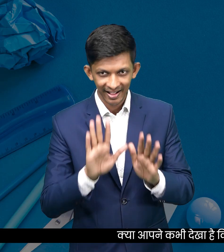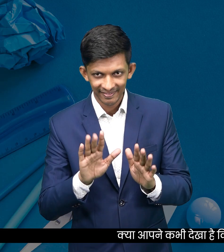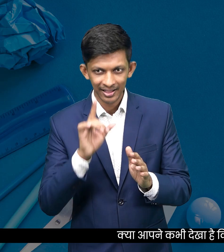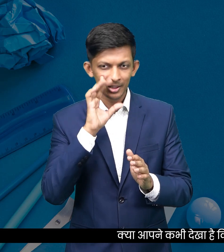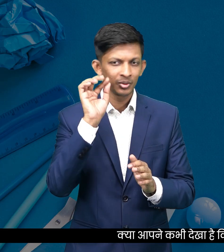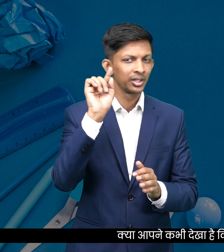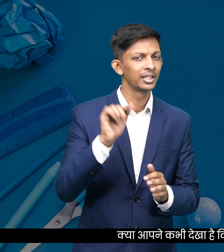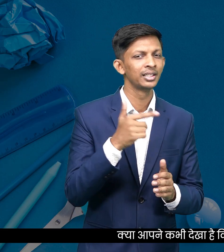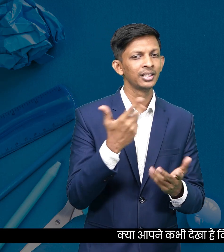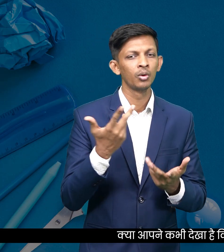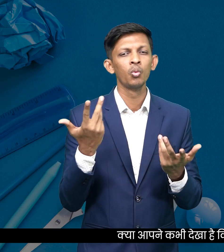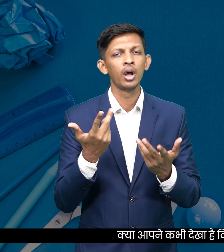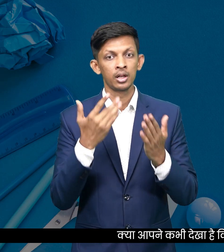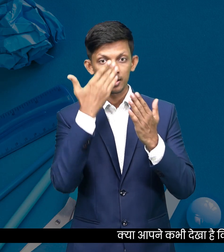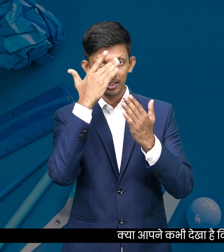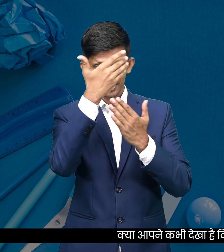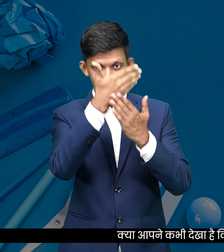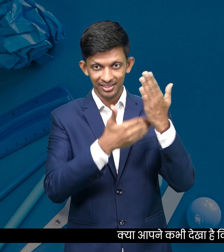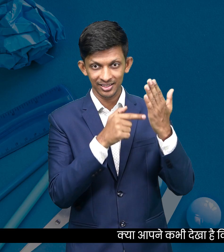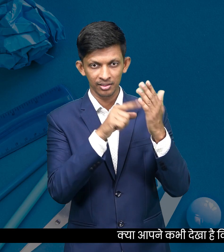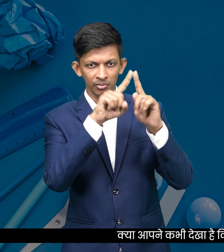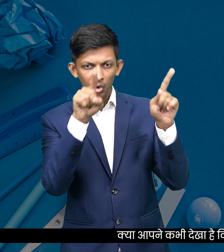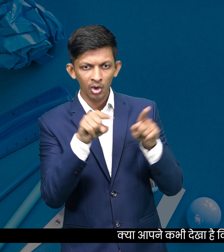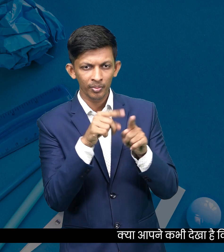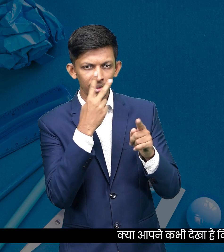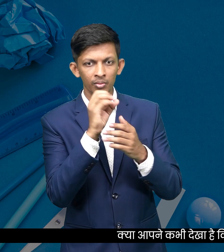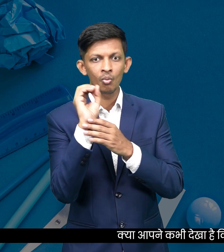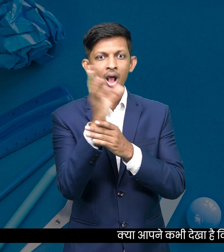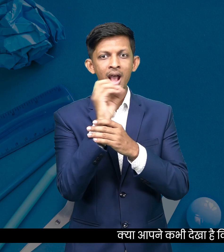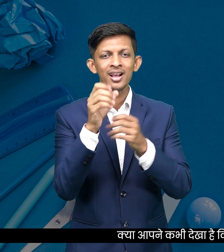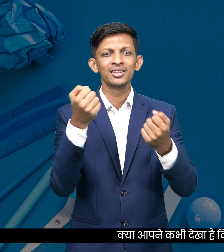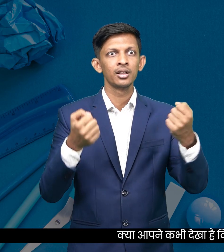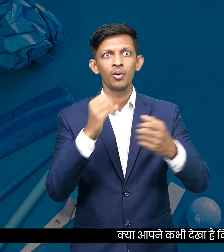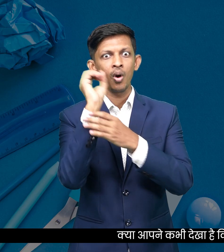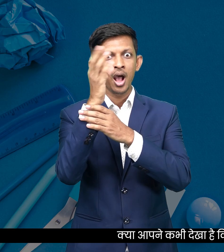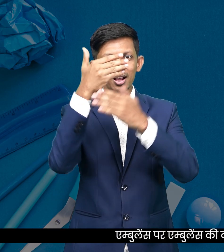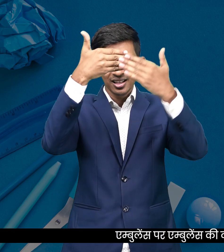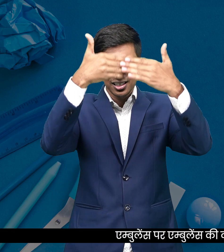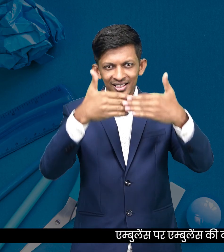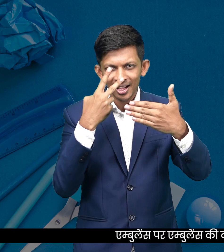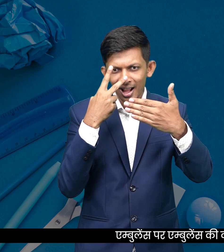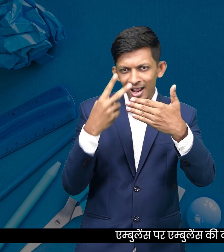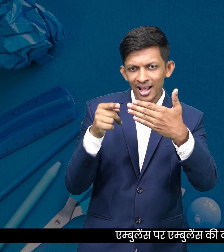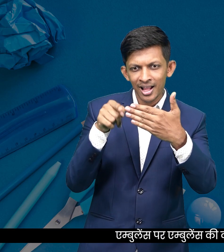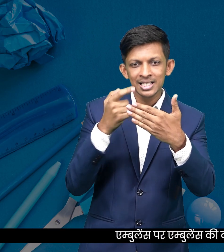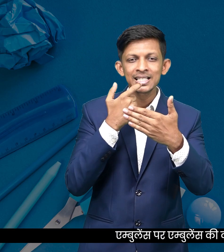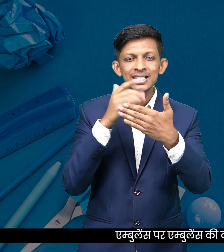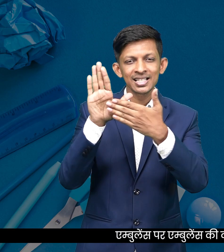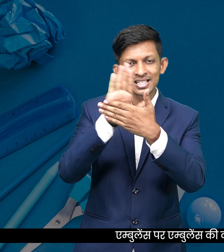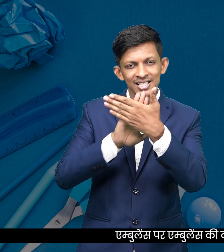क्या आपने कभी देखा है कि मेडिकल इमरजेंसी वाहन एम्बुलेंस पर एम्बुलेंस की